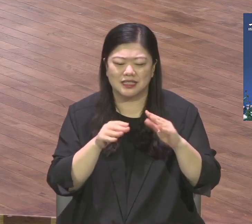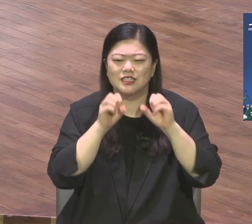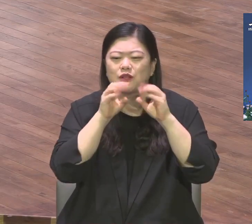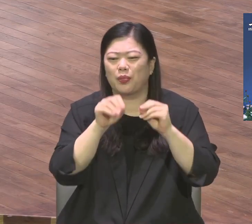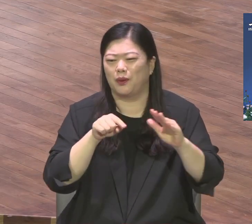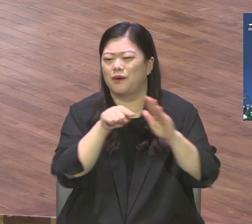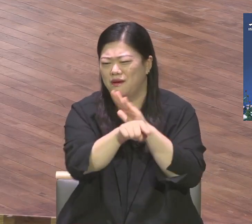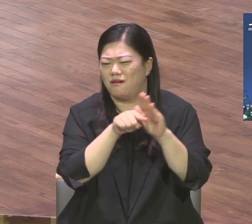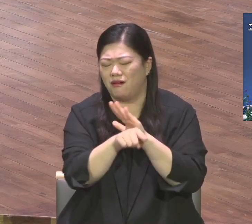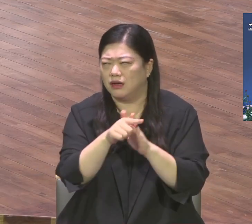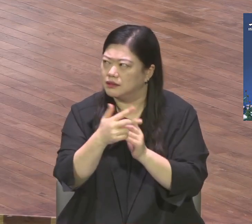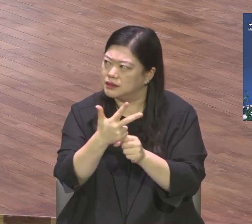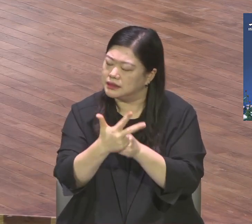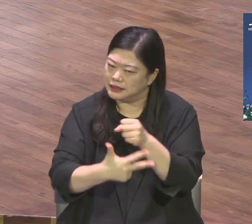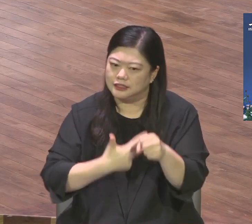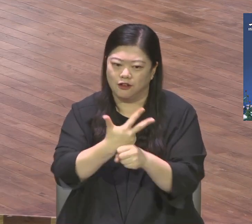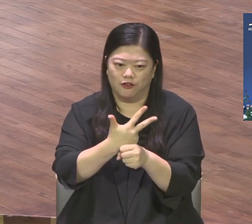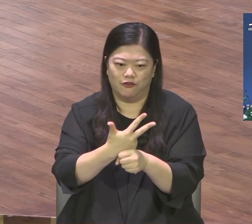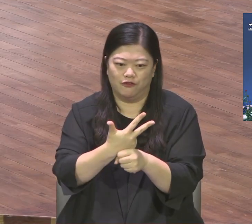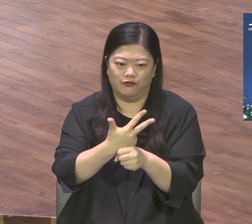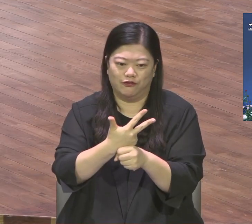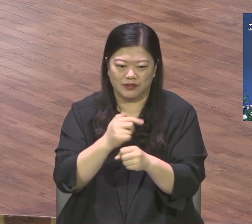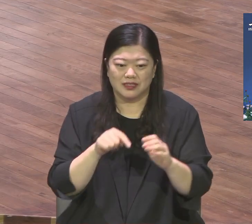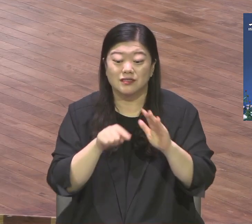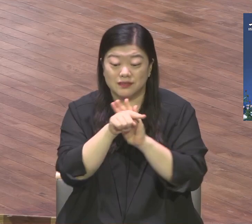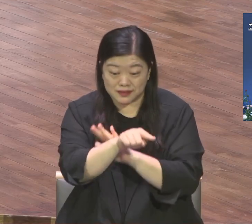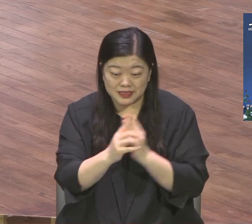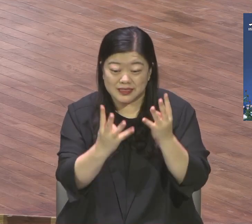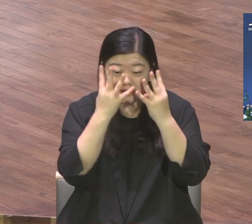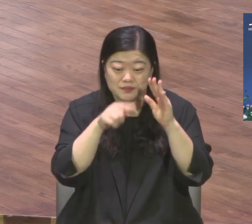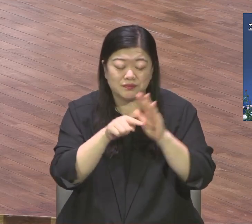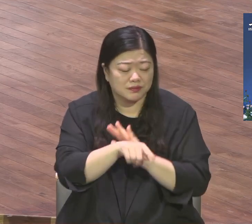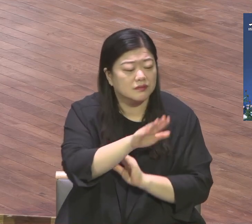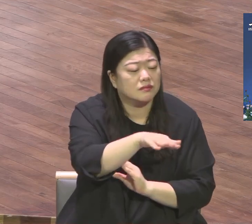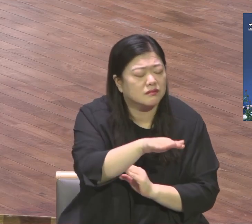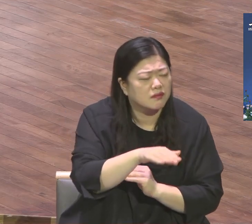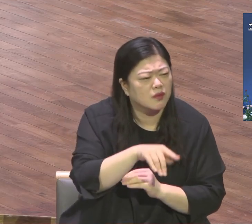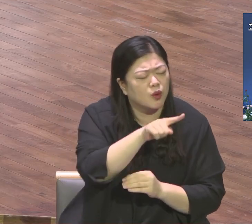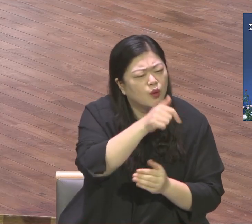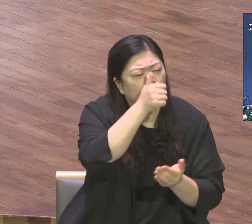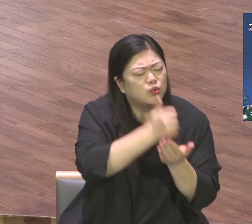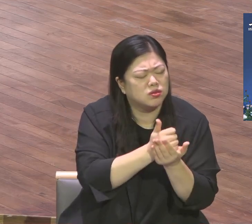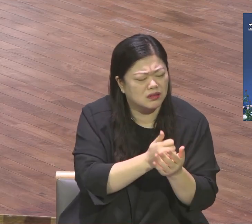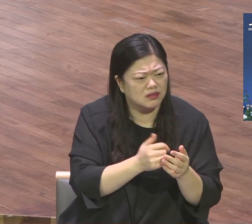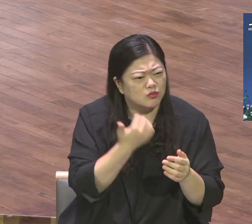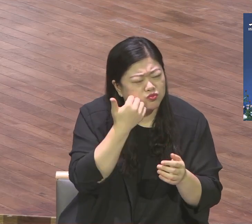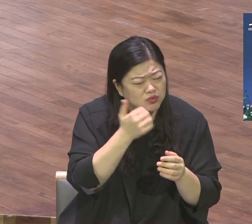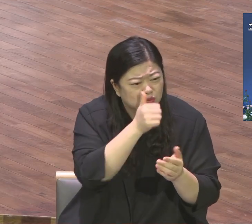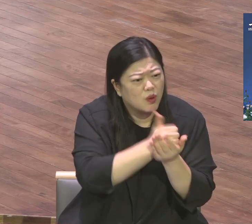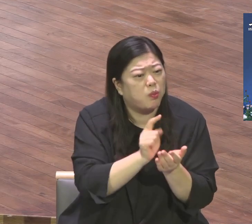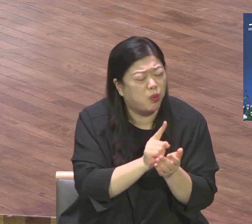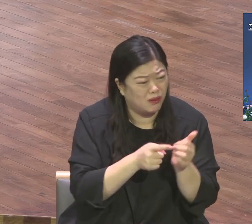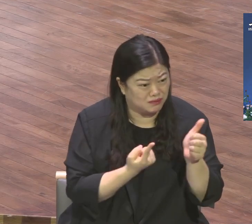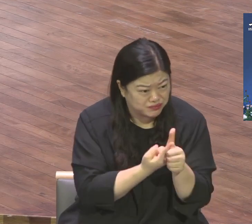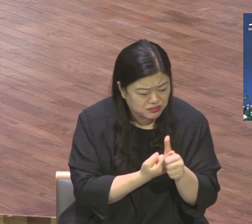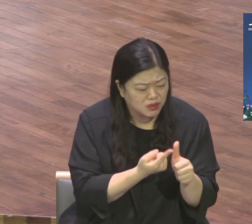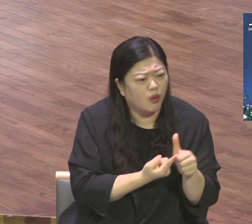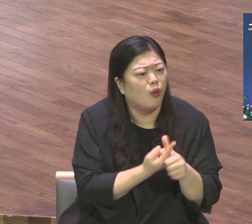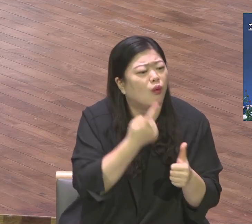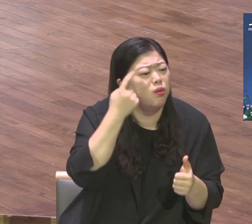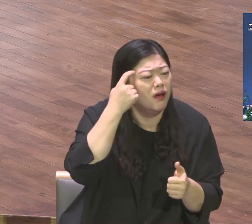덜락날락해? 거의 65%가 고아 주지, 고아. 사랑을 받은 적이 없어.